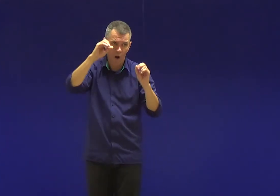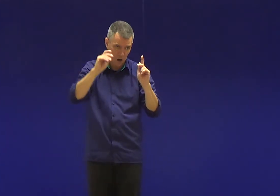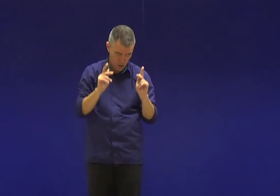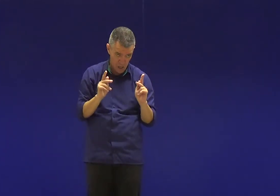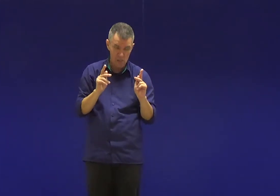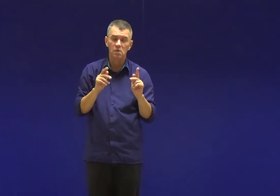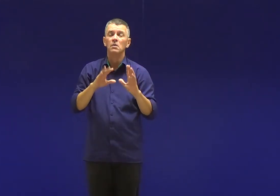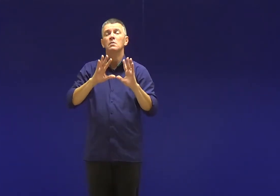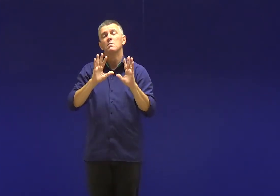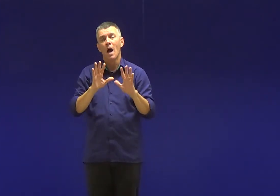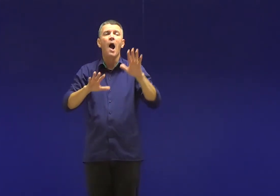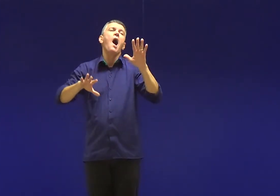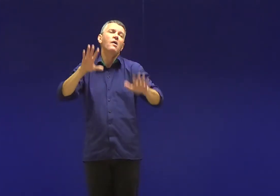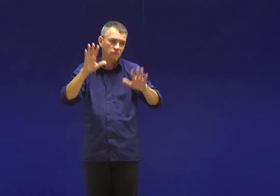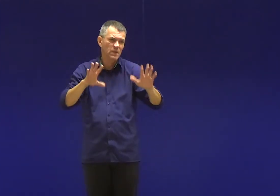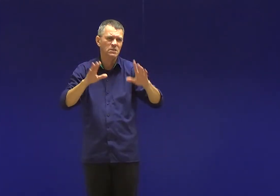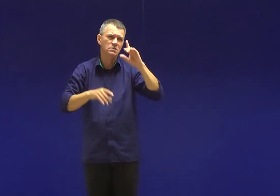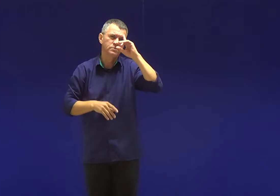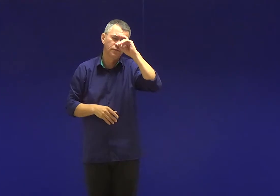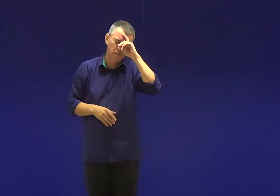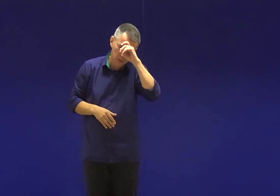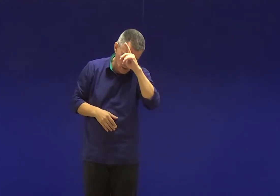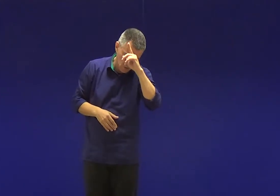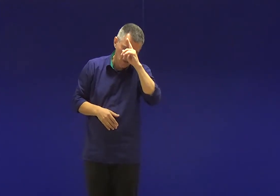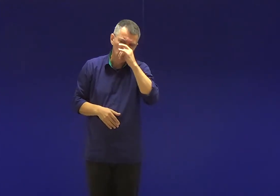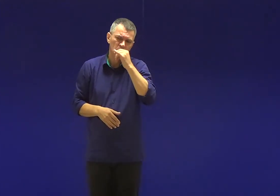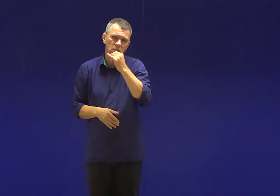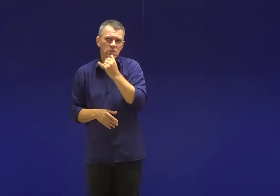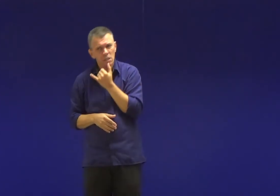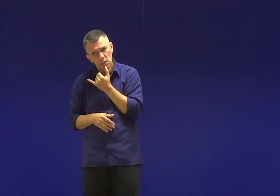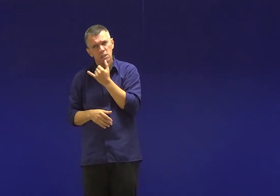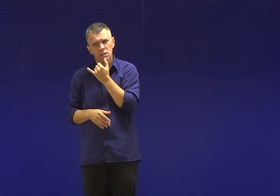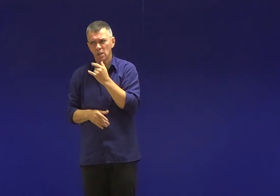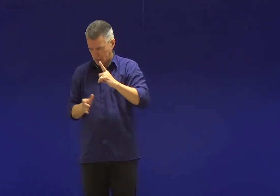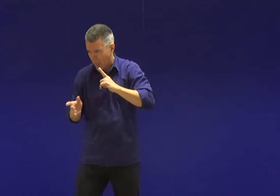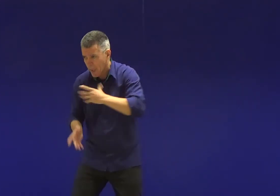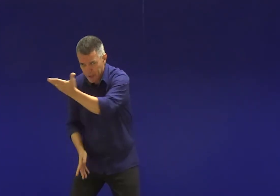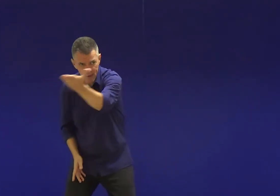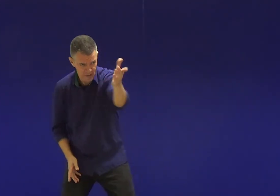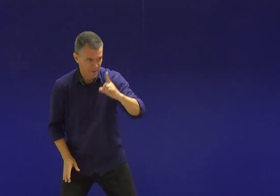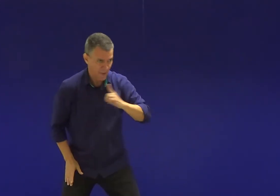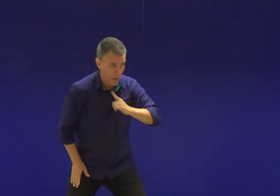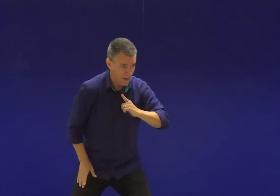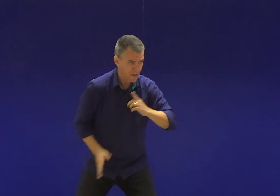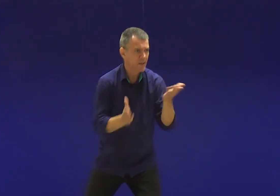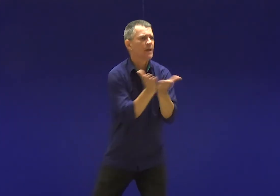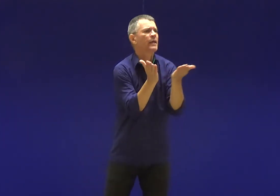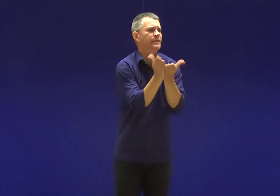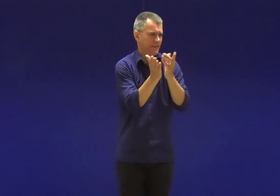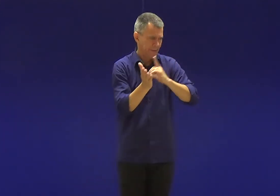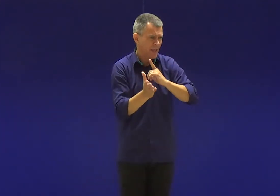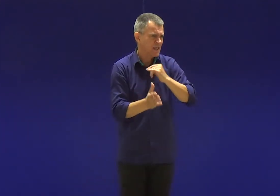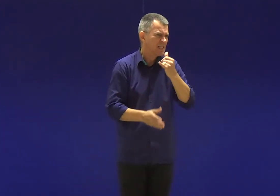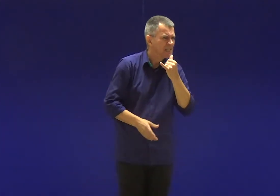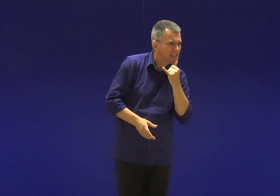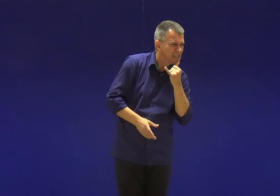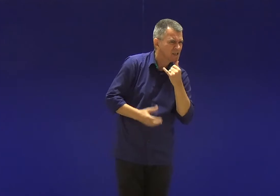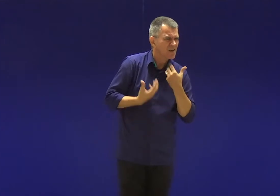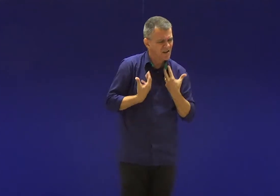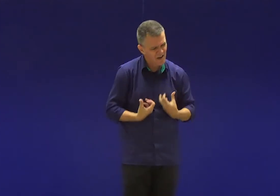Vocês têm o Espírito Santo, tudo bem, tudo certo. Mas isso significa que vocês nunca ficarão